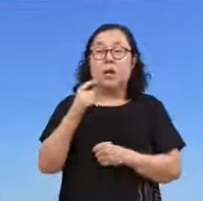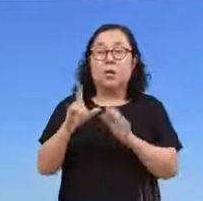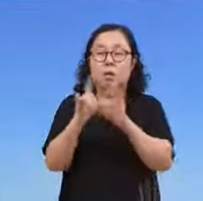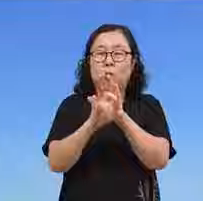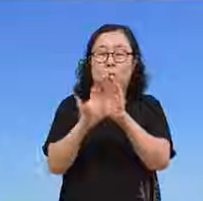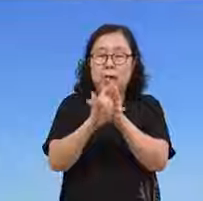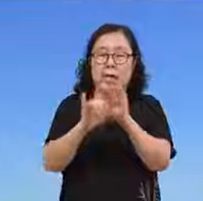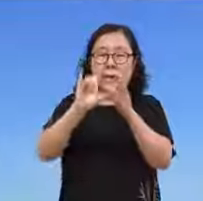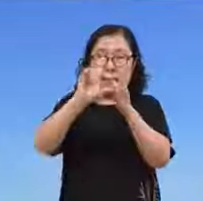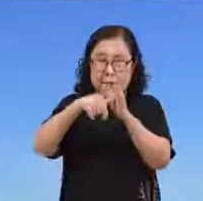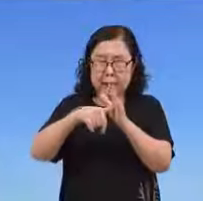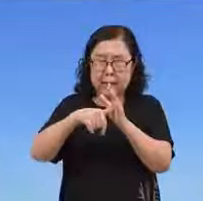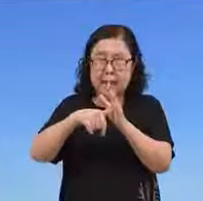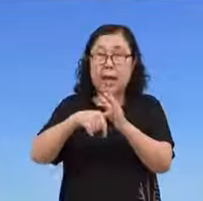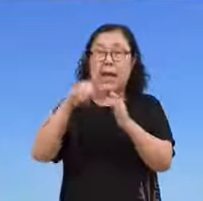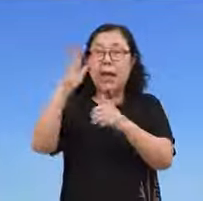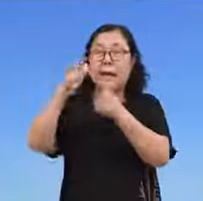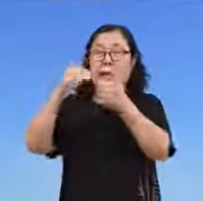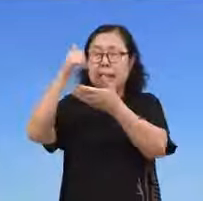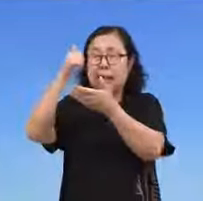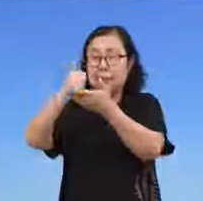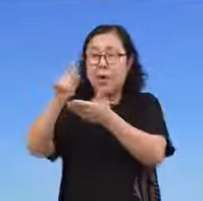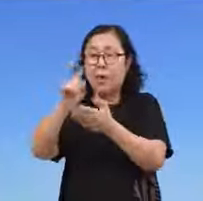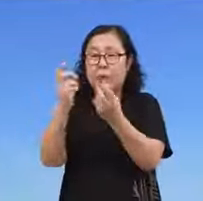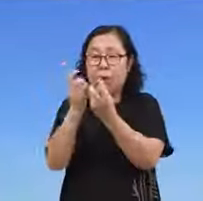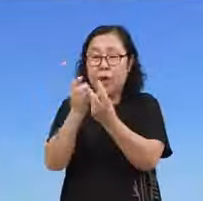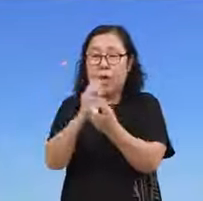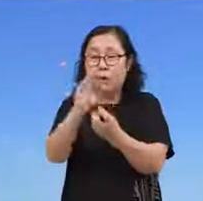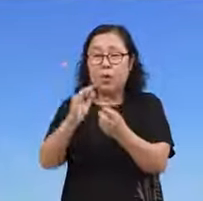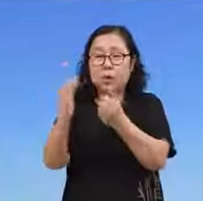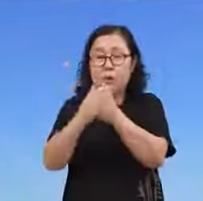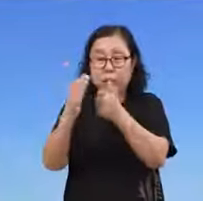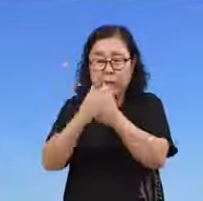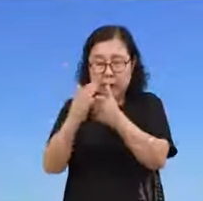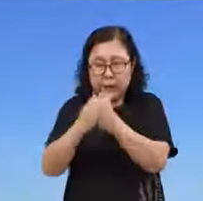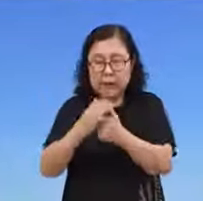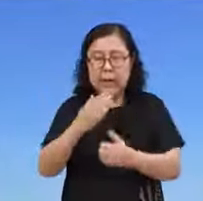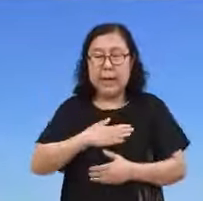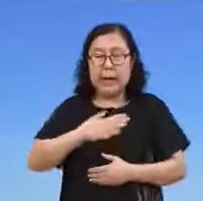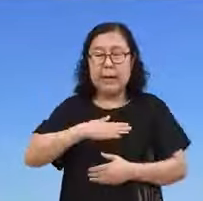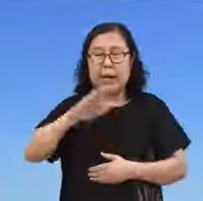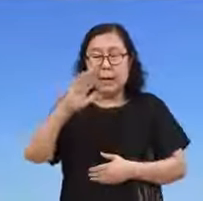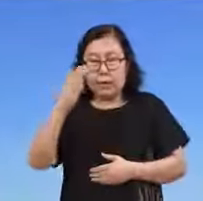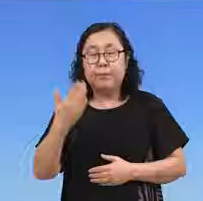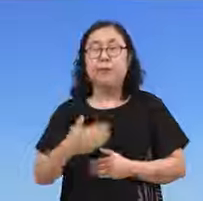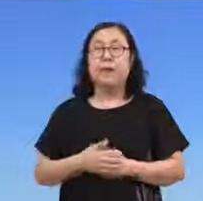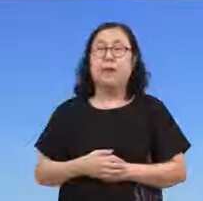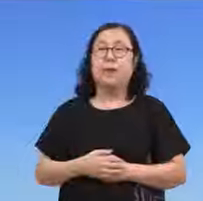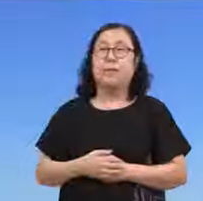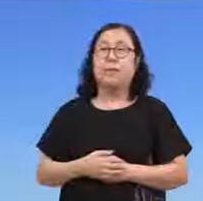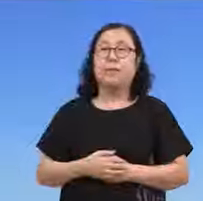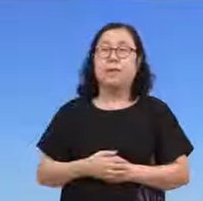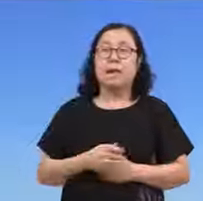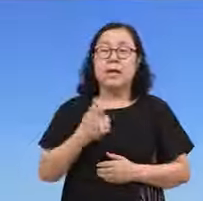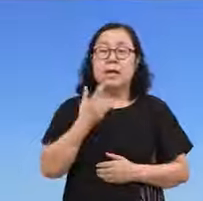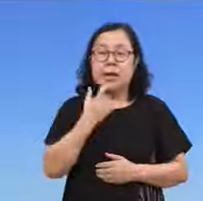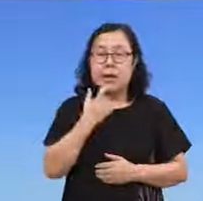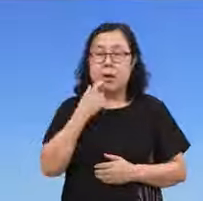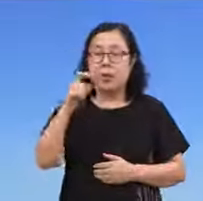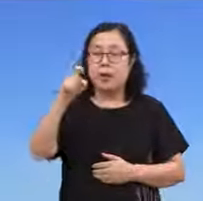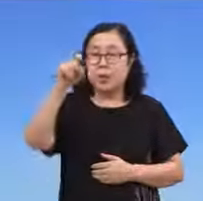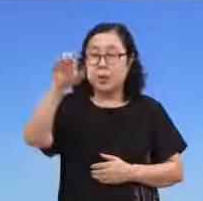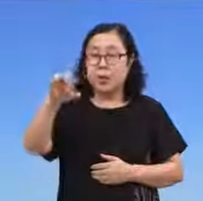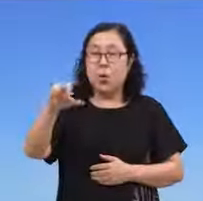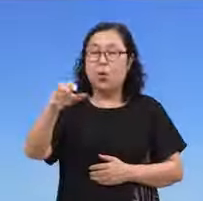도우시는가를, 그래서 우리도 이 코로나19를 야곱이 그곳 이름을 브니엘이라 하였으니,